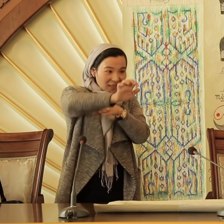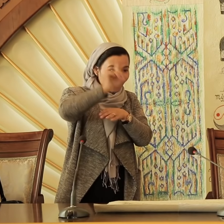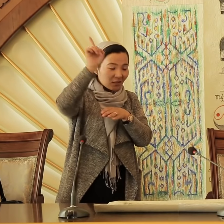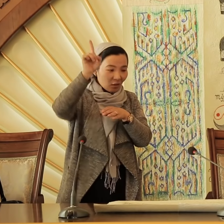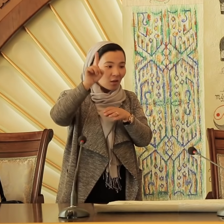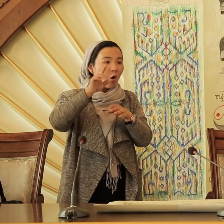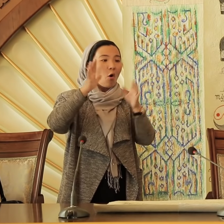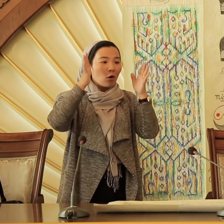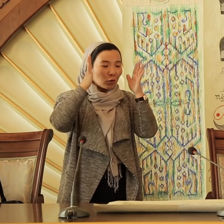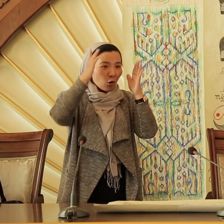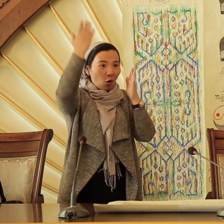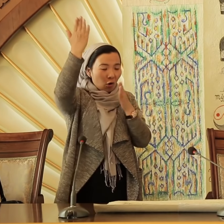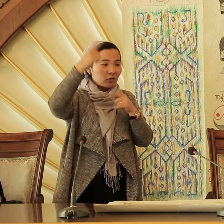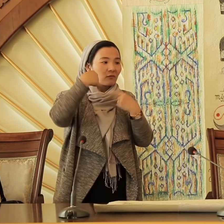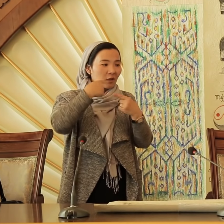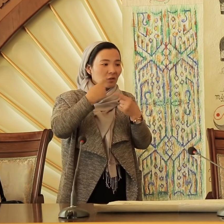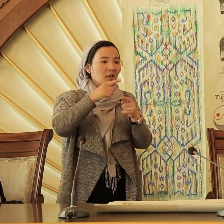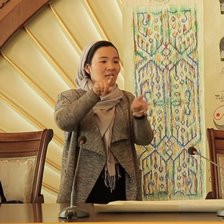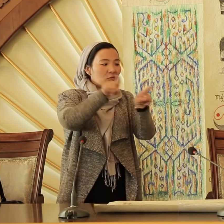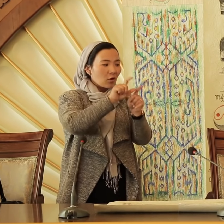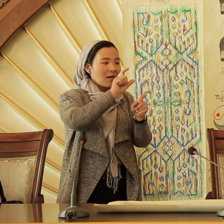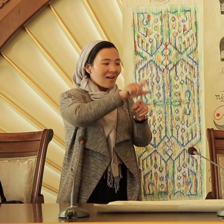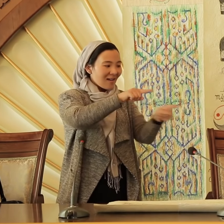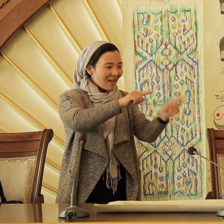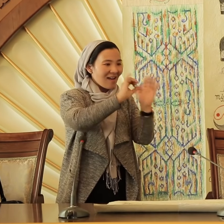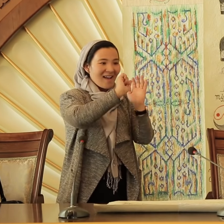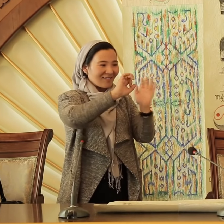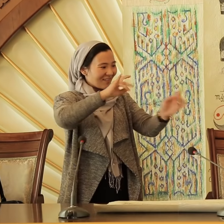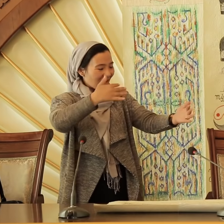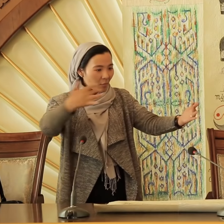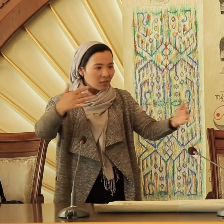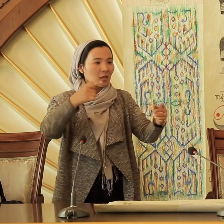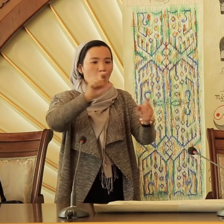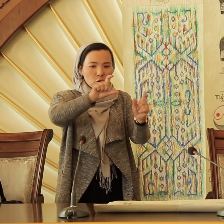aytaman, Alloh taolo bu Qur'on harflarini odam atoga o'rgatilgan.